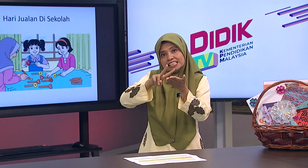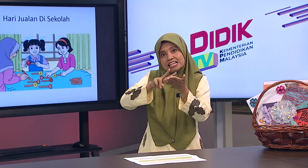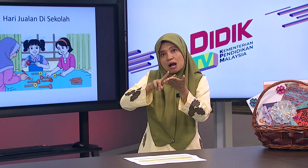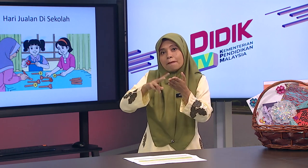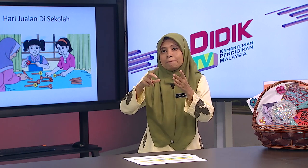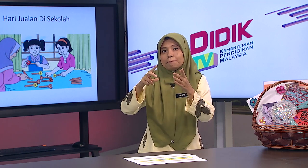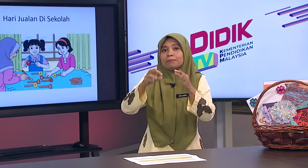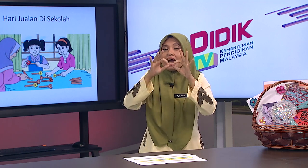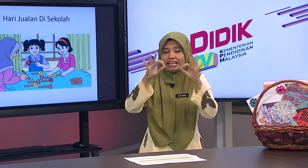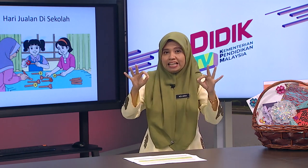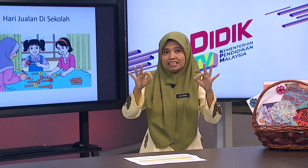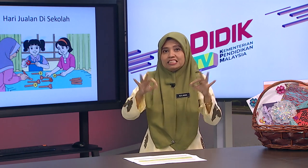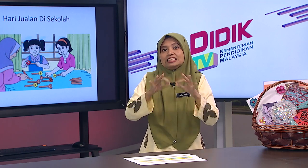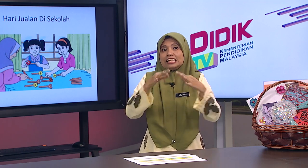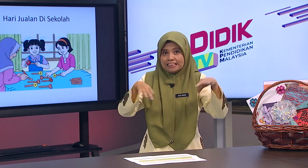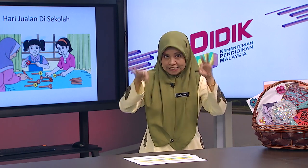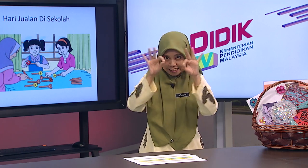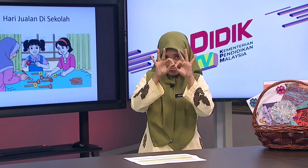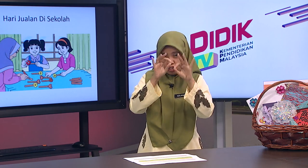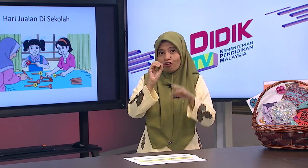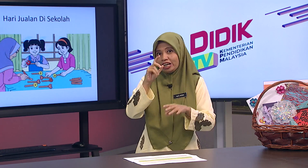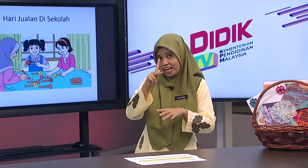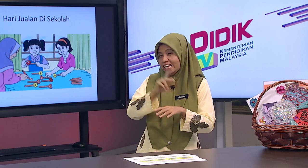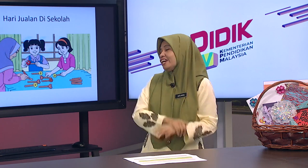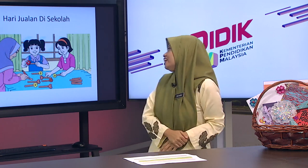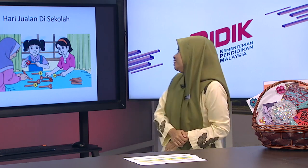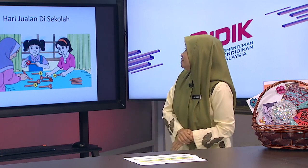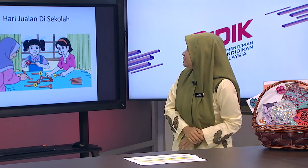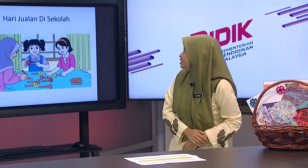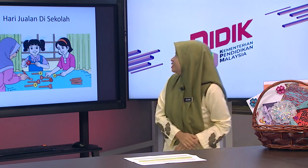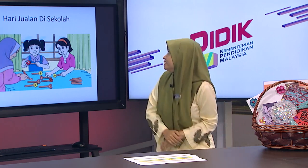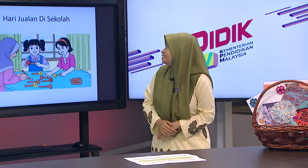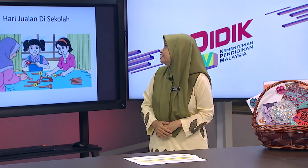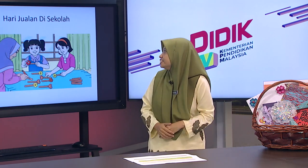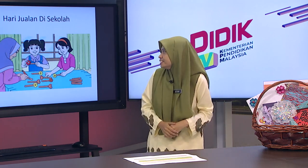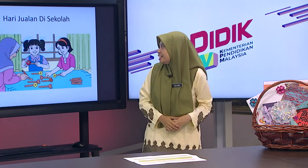membaca ayat cerita. Okey.